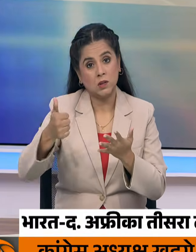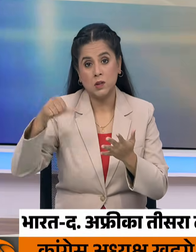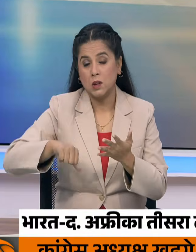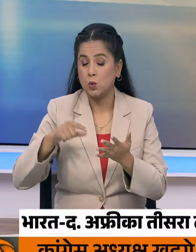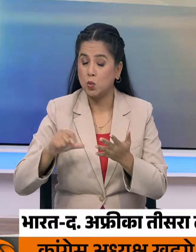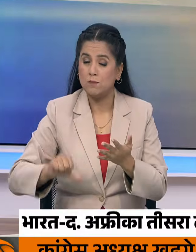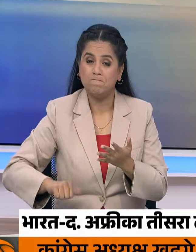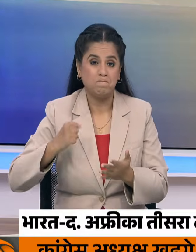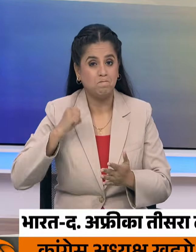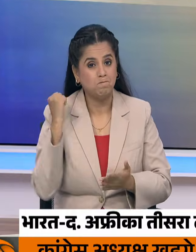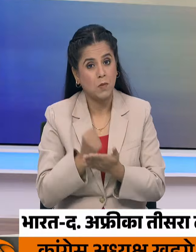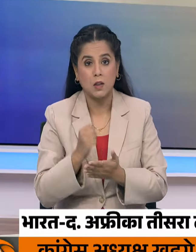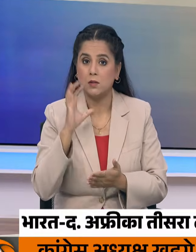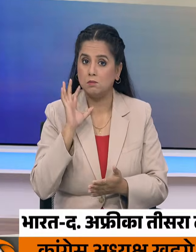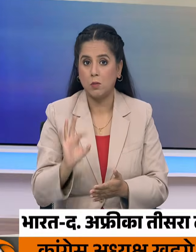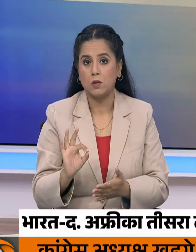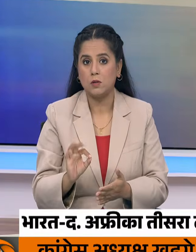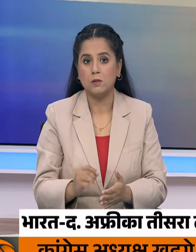स्थिति।